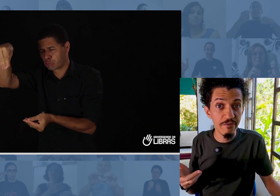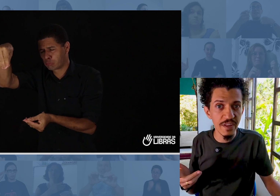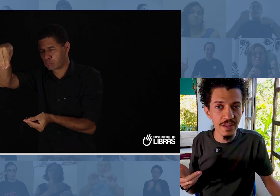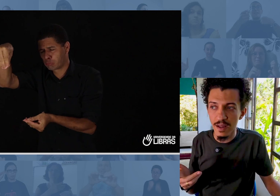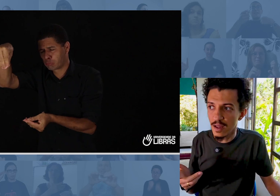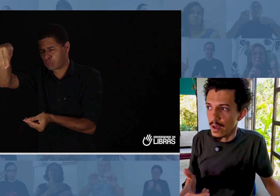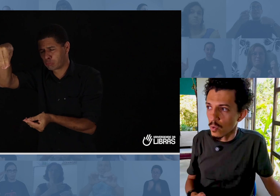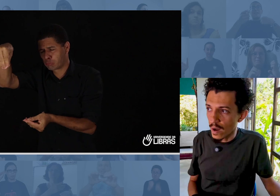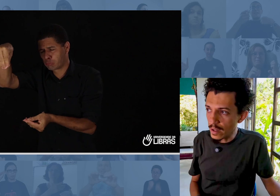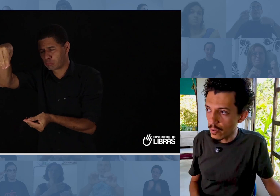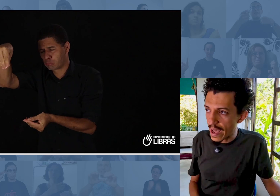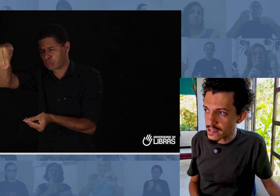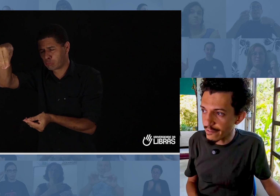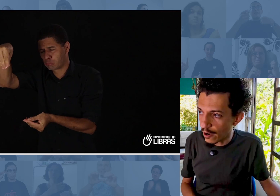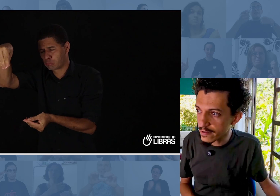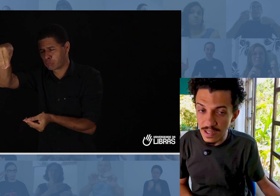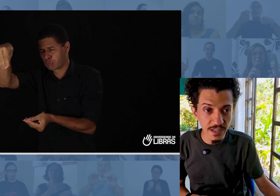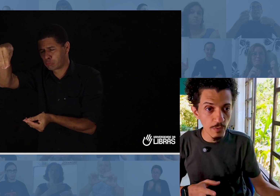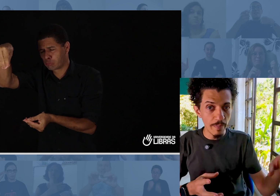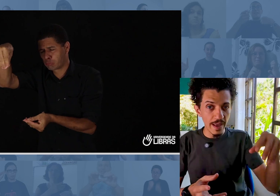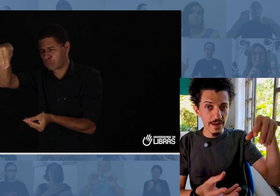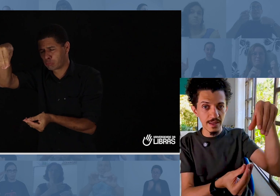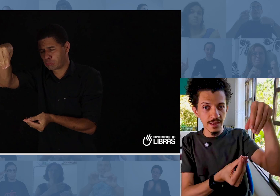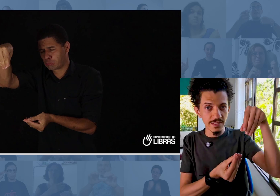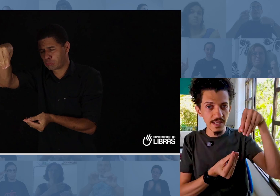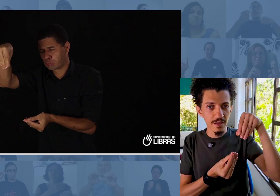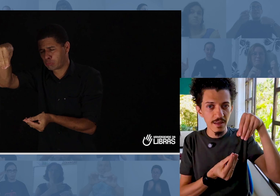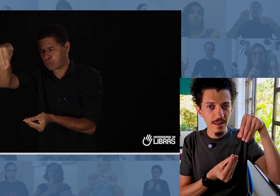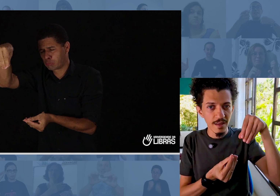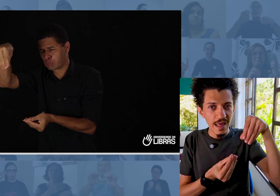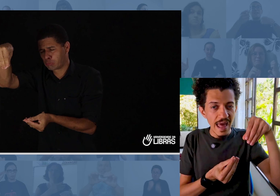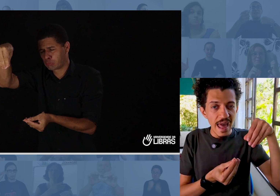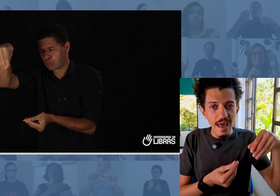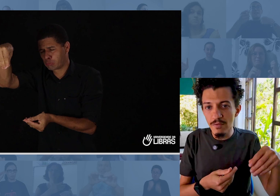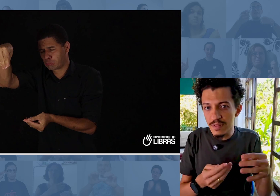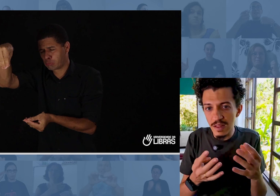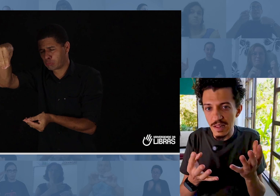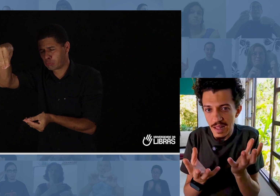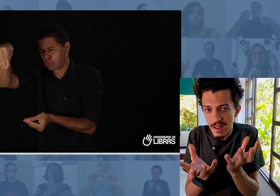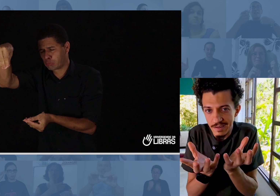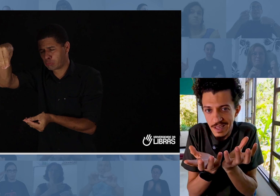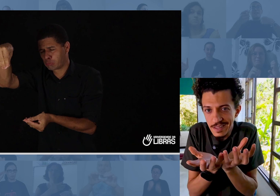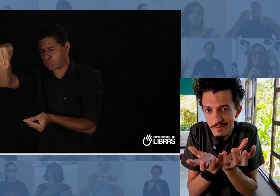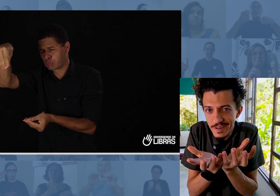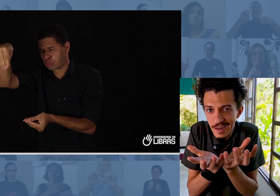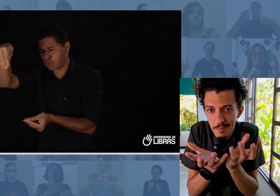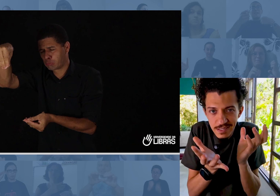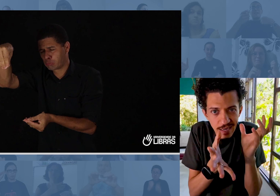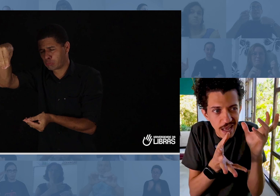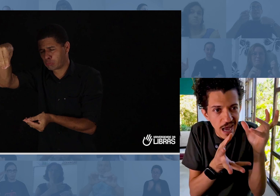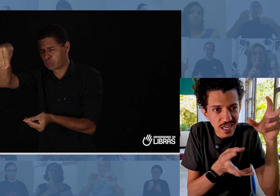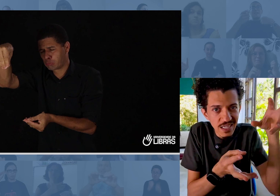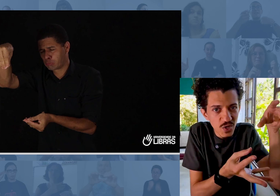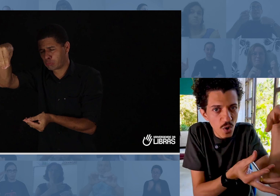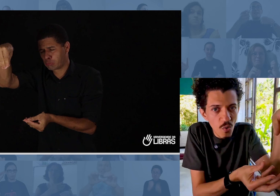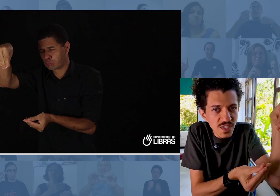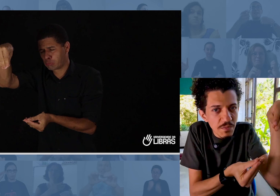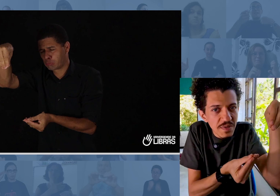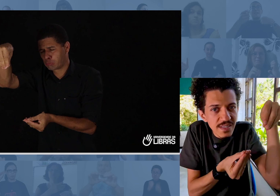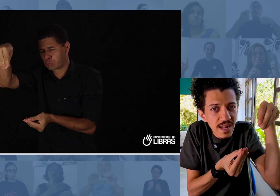vida. Quando essa foto está sendo pega aqui assim, quem está vendo a Libras ali acha que é só um simples sinal,